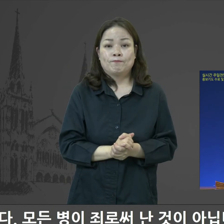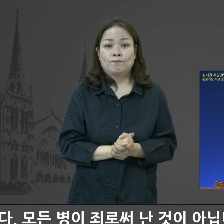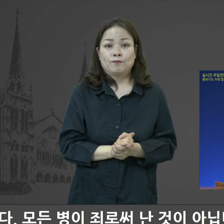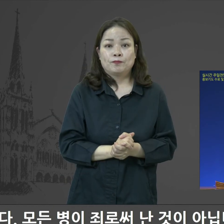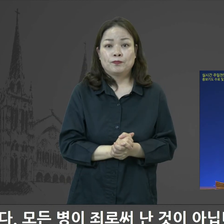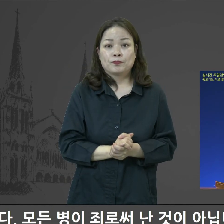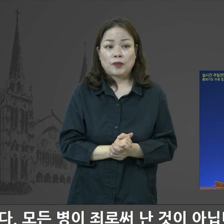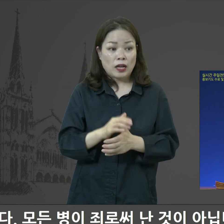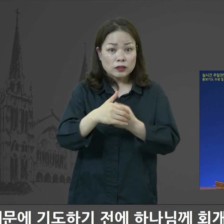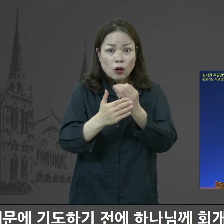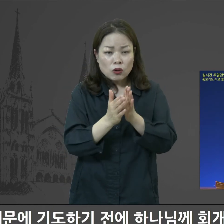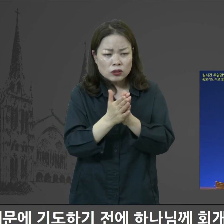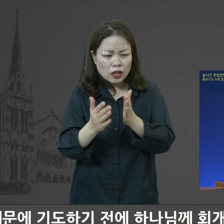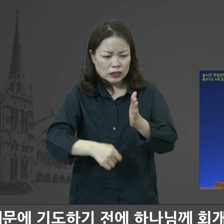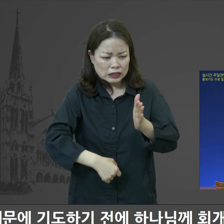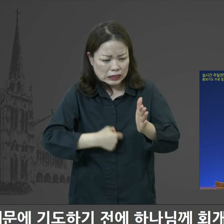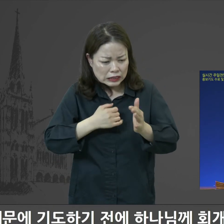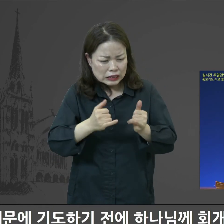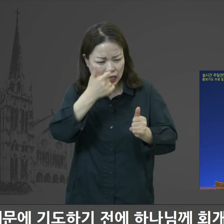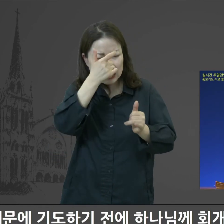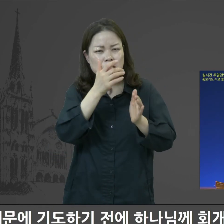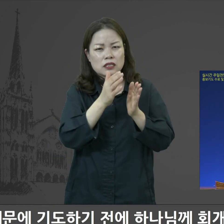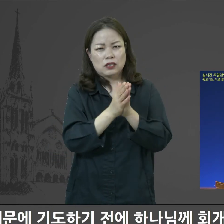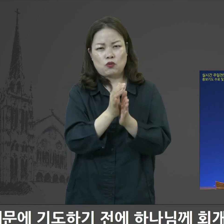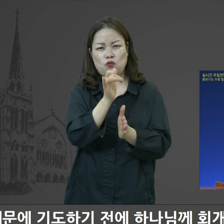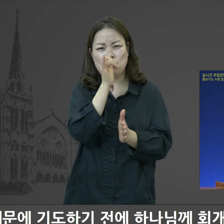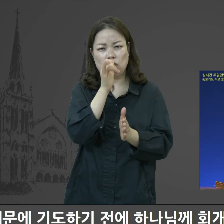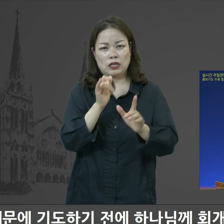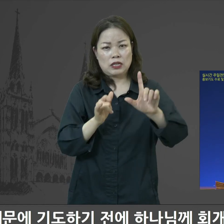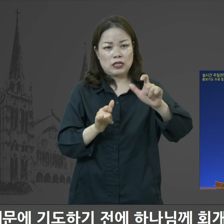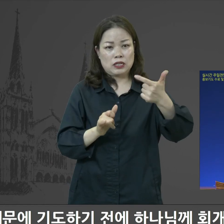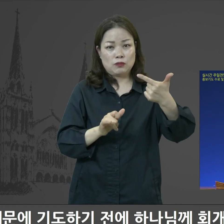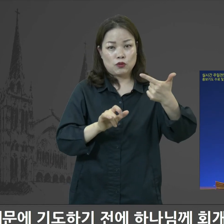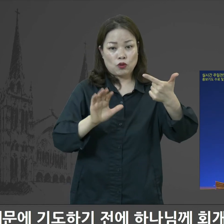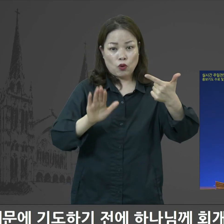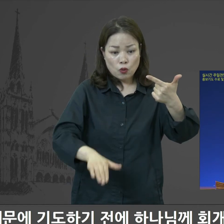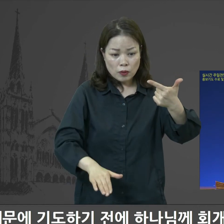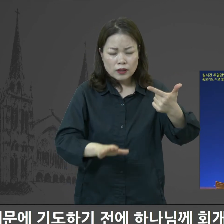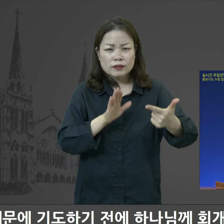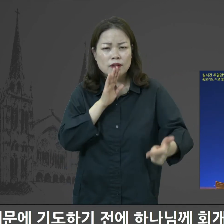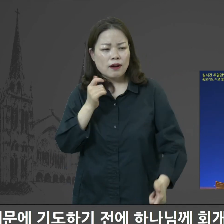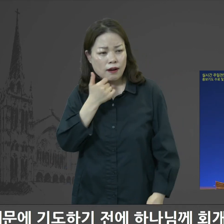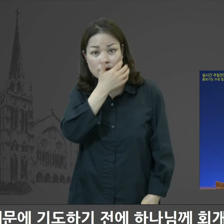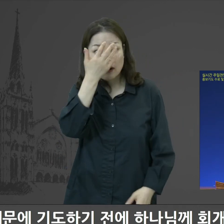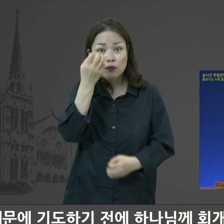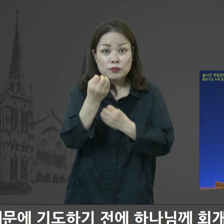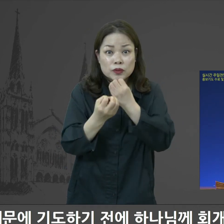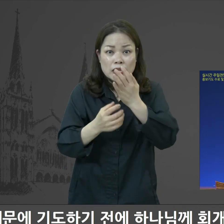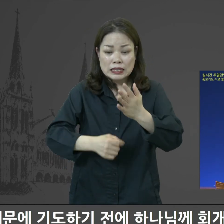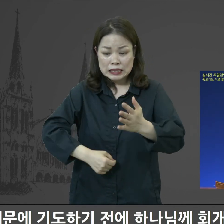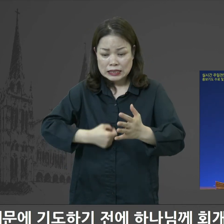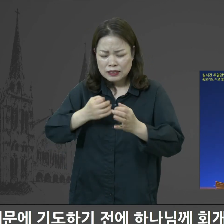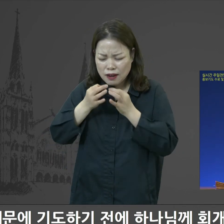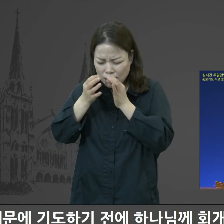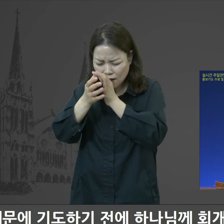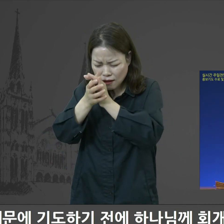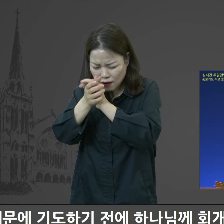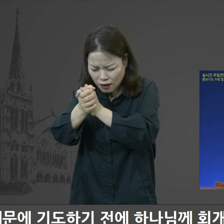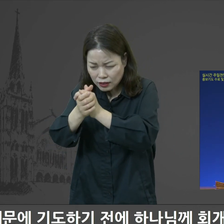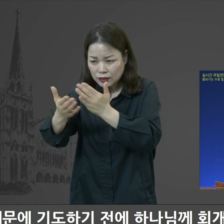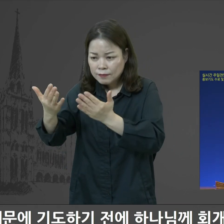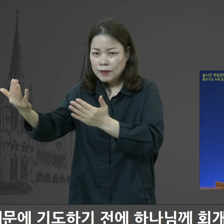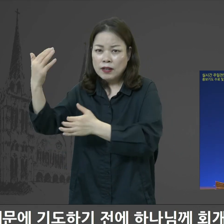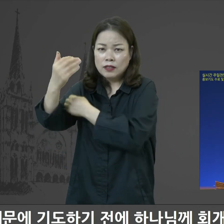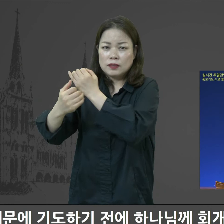나아가서 성경에는 의인의 기도가 있다고 이야기를 합니다. 16절 후반부에 참으로 아름다운 고백이죠. 의인의 간구는 역사하는